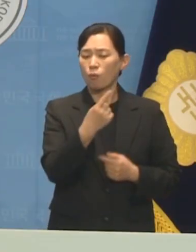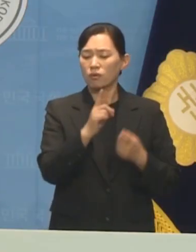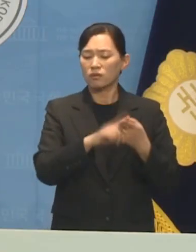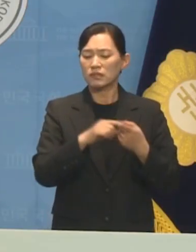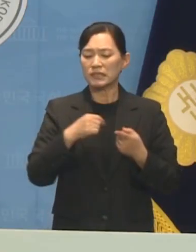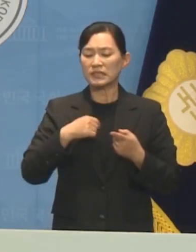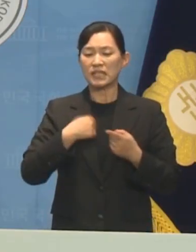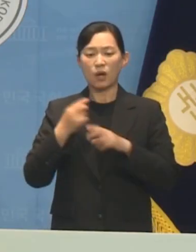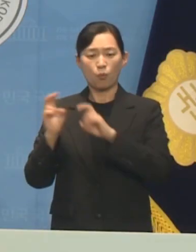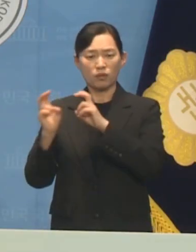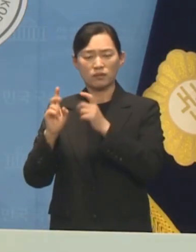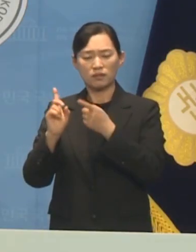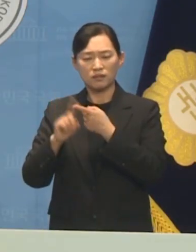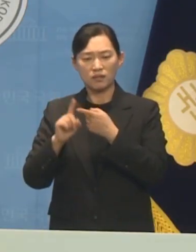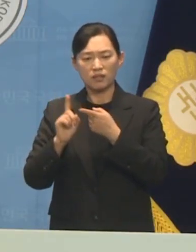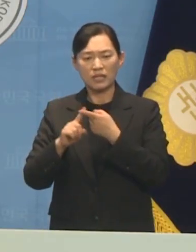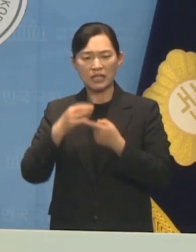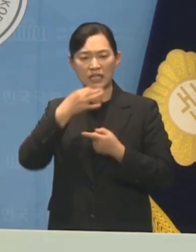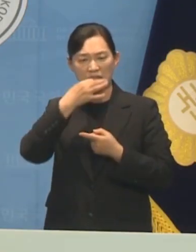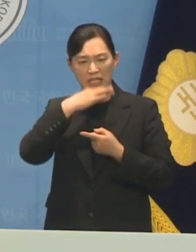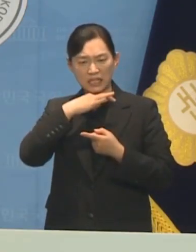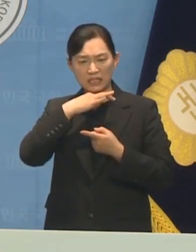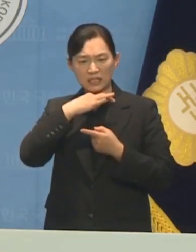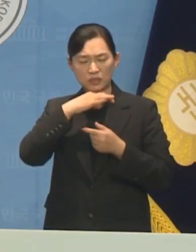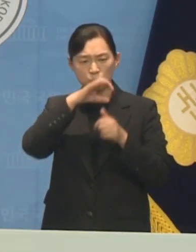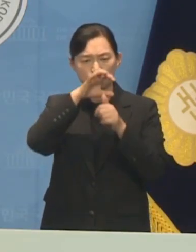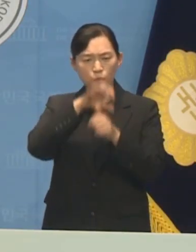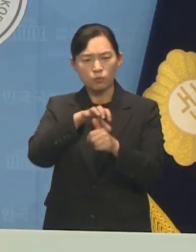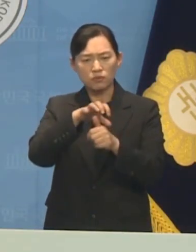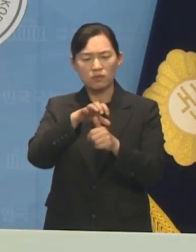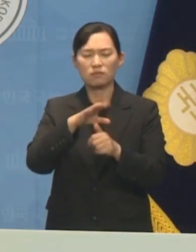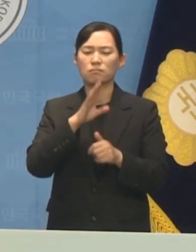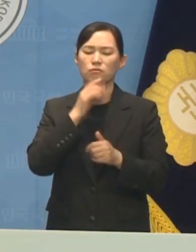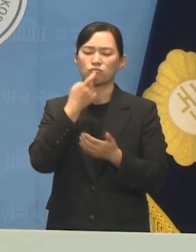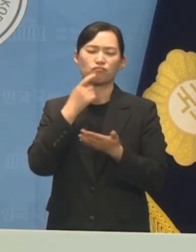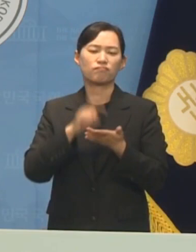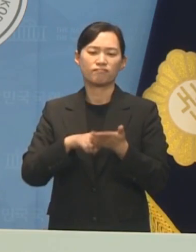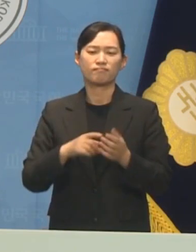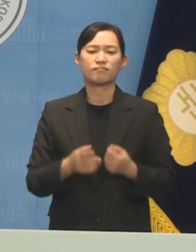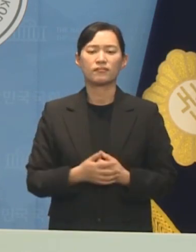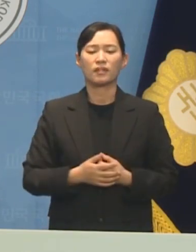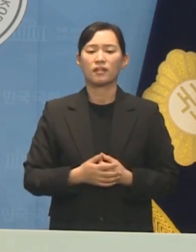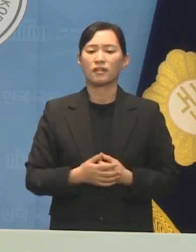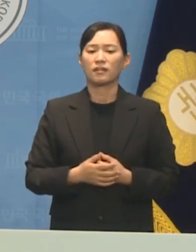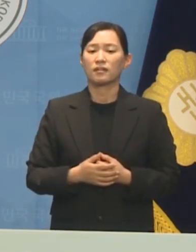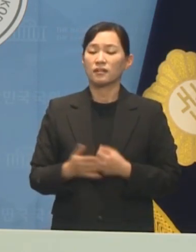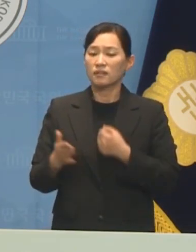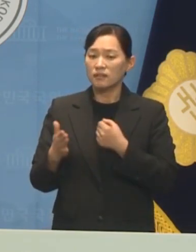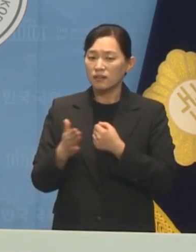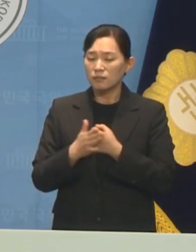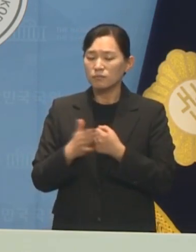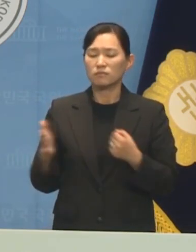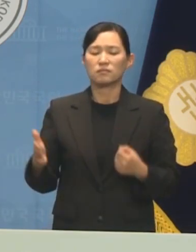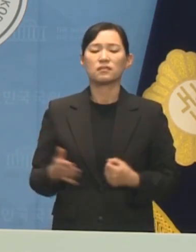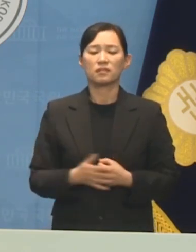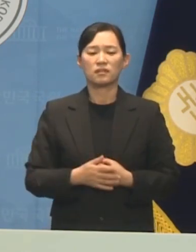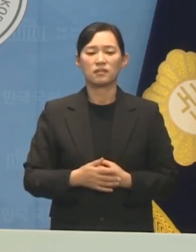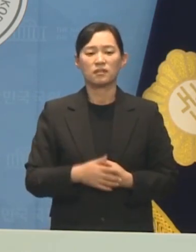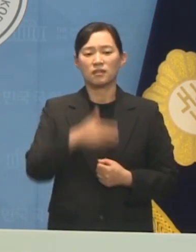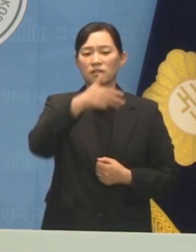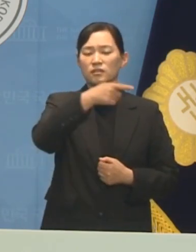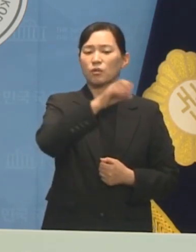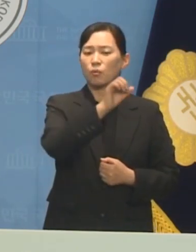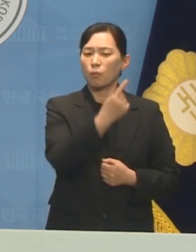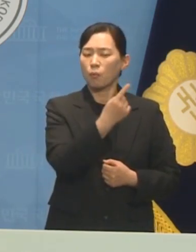자회사의 매출과 순이익을 통제하는 것은 이처럼 쉬운 일입니다. 그래서 저희들은 청원아이스 엔지니어링이